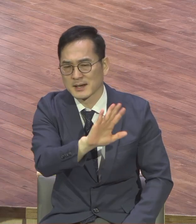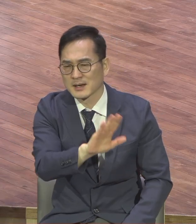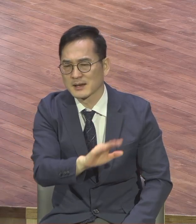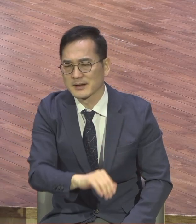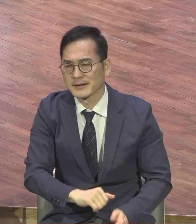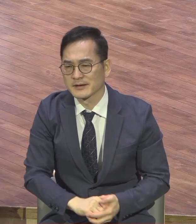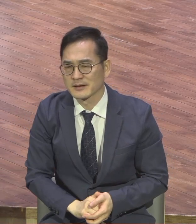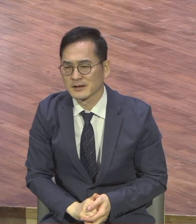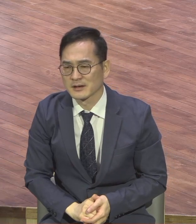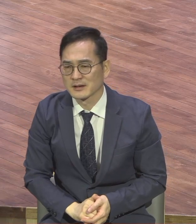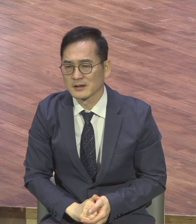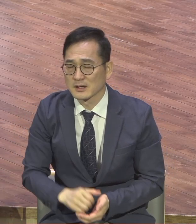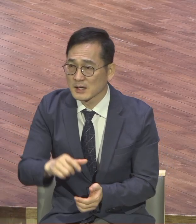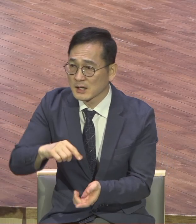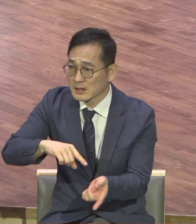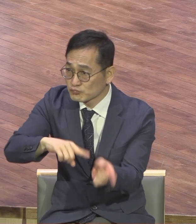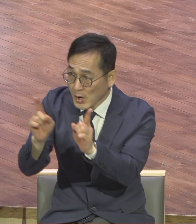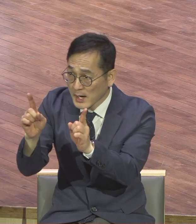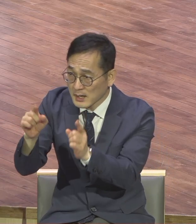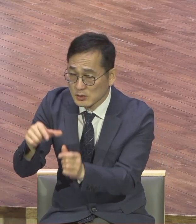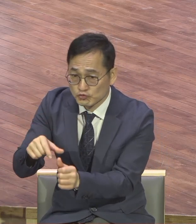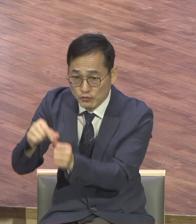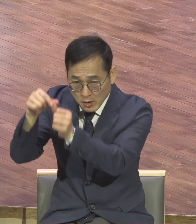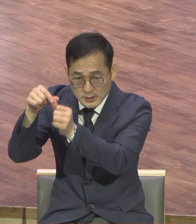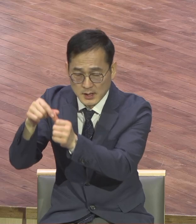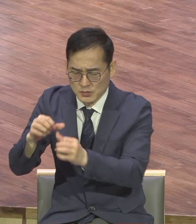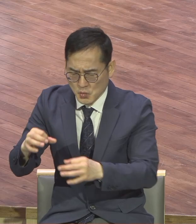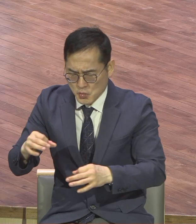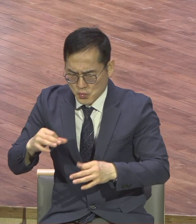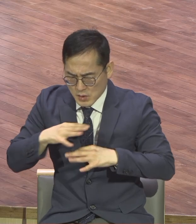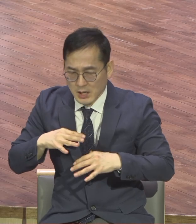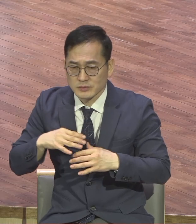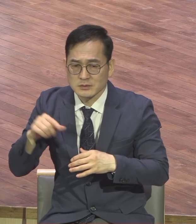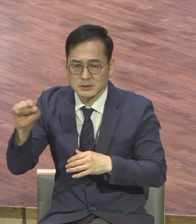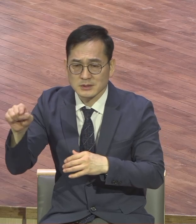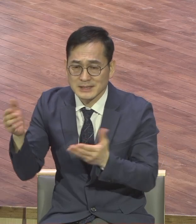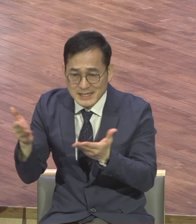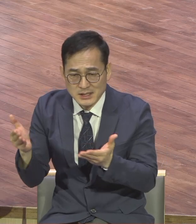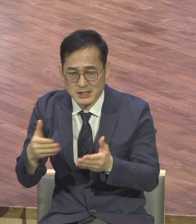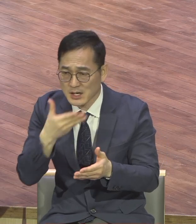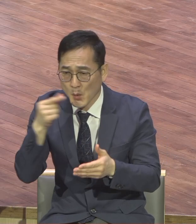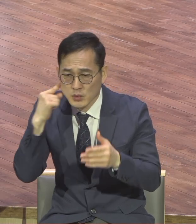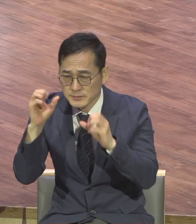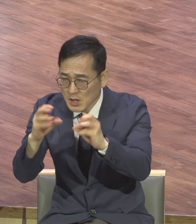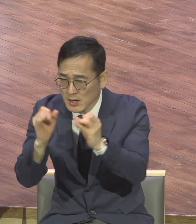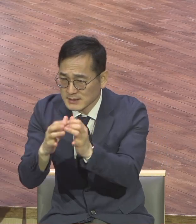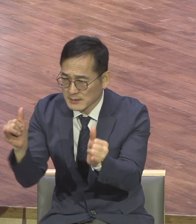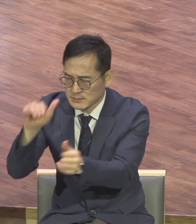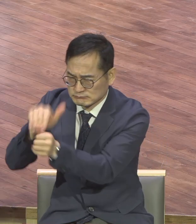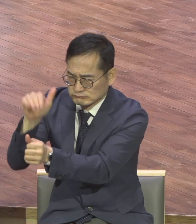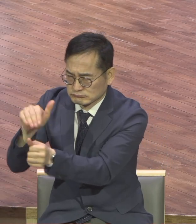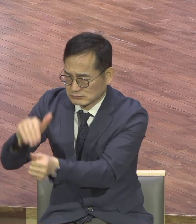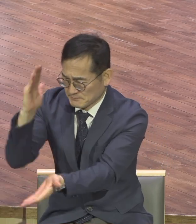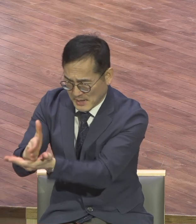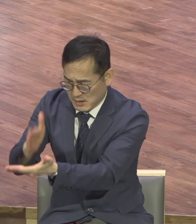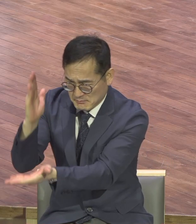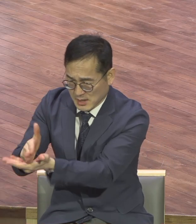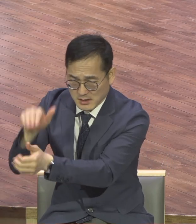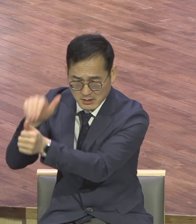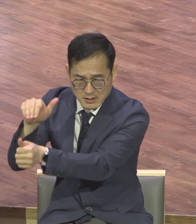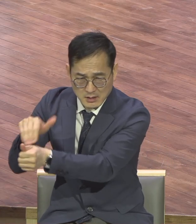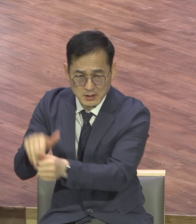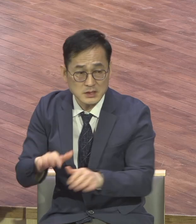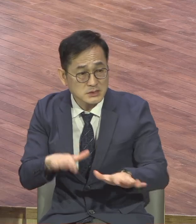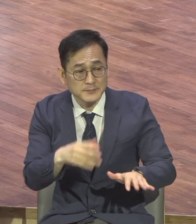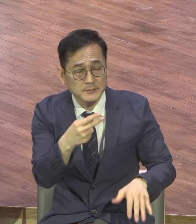주어진 놀라운 구원의 이 메시지를 어떻게 하든지 전파하지 못하도록 2000년 지난 지금도 이스라엘